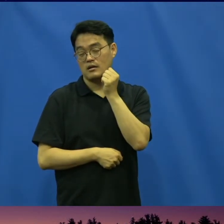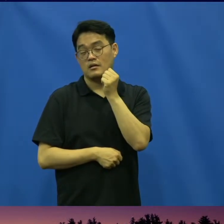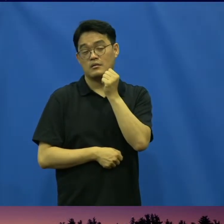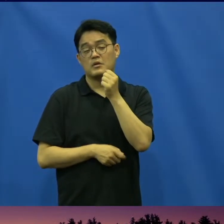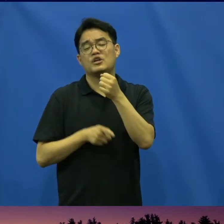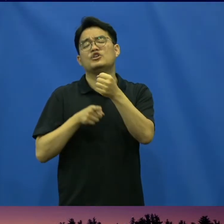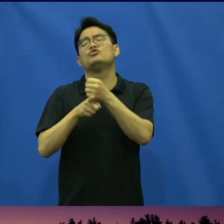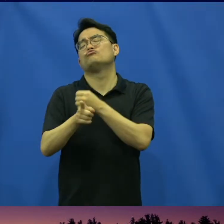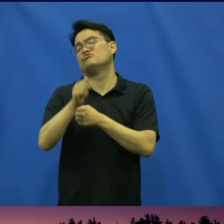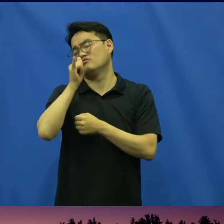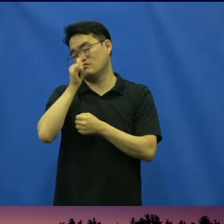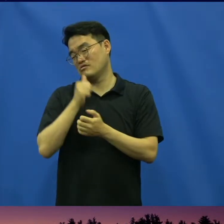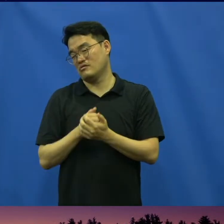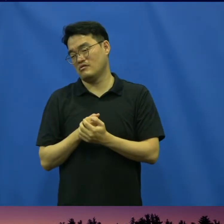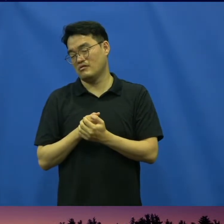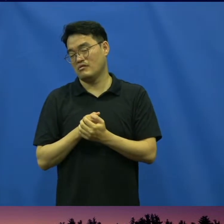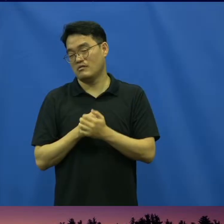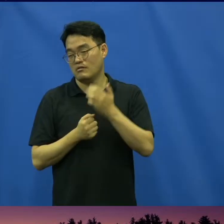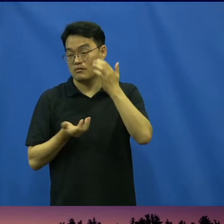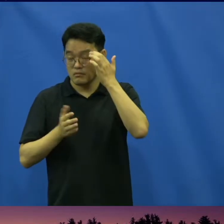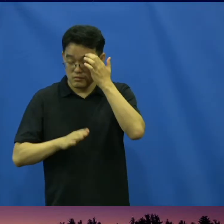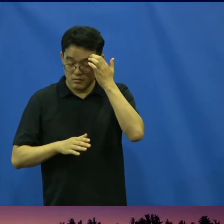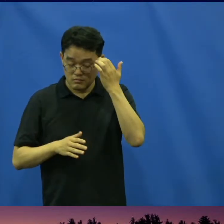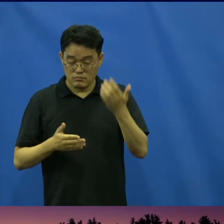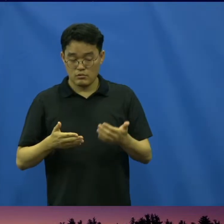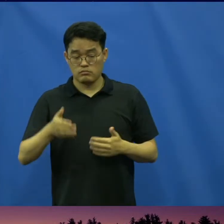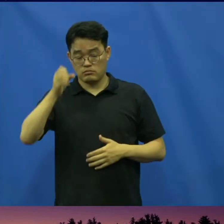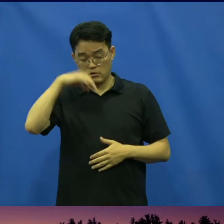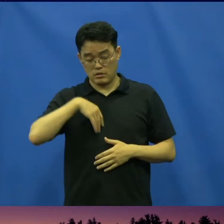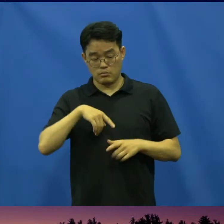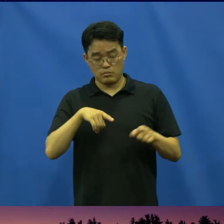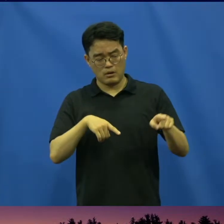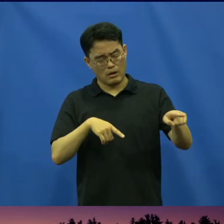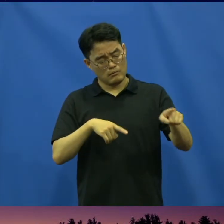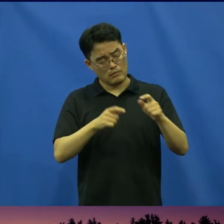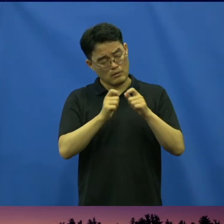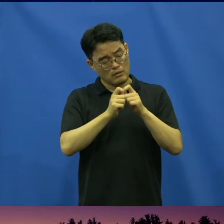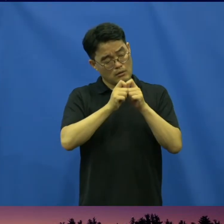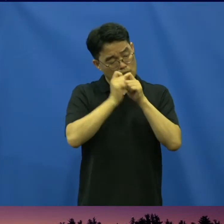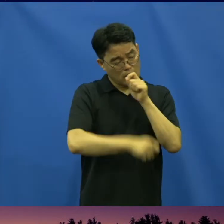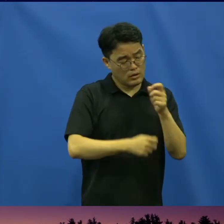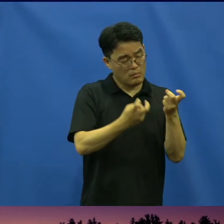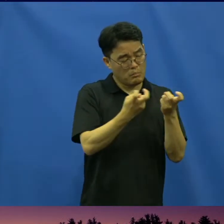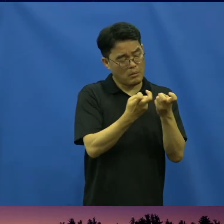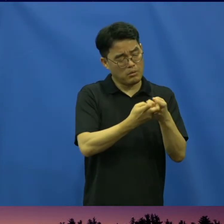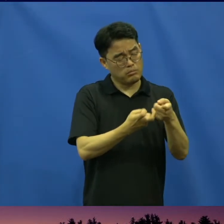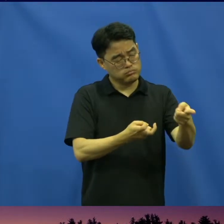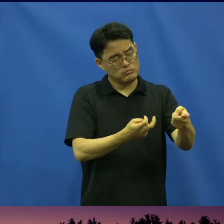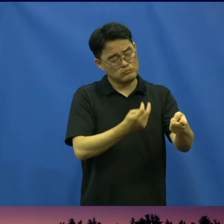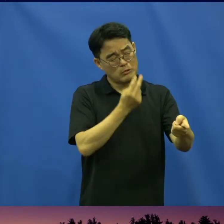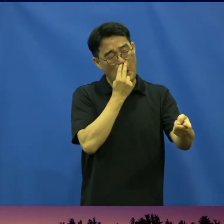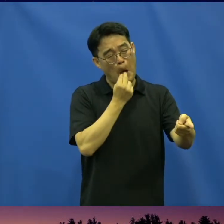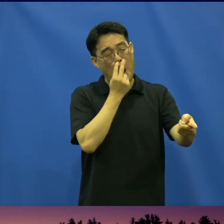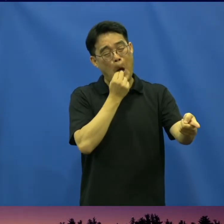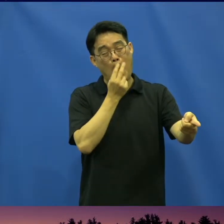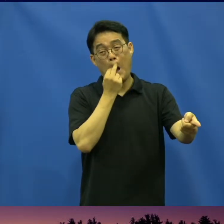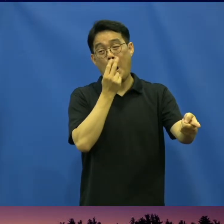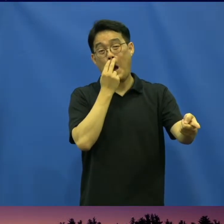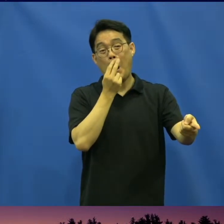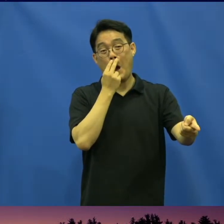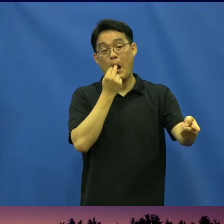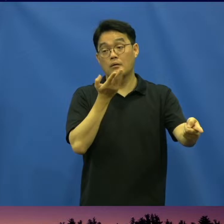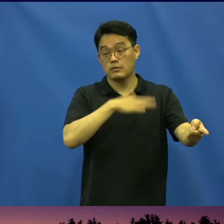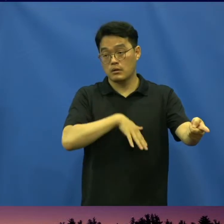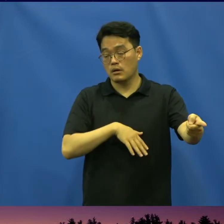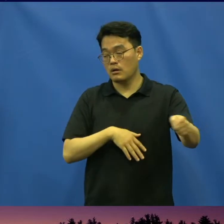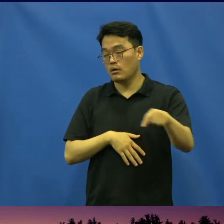있겠지. 근데 당하는 걸 보면 미혹을 당하는 거예요. 조금만